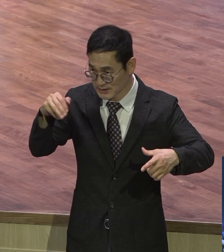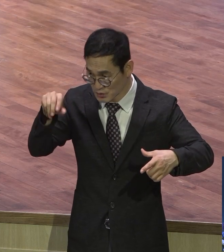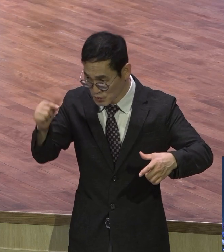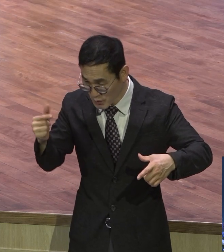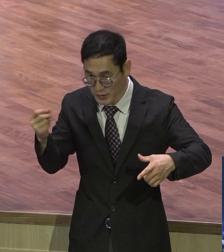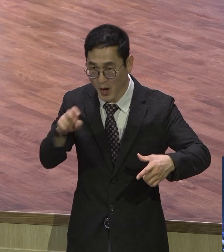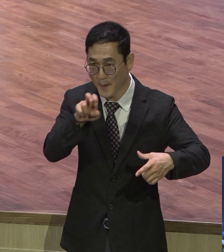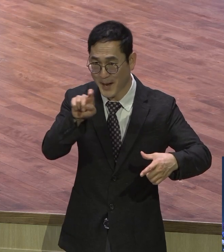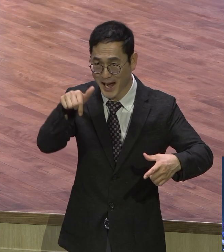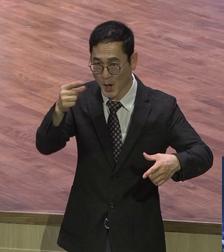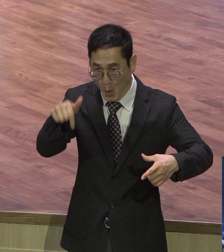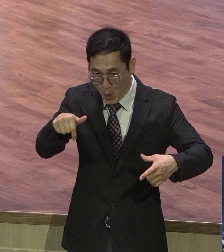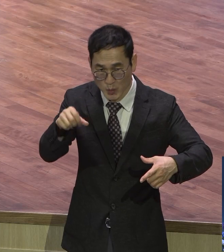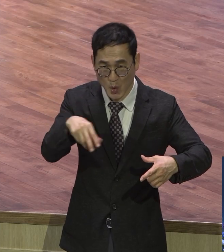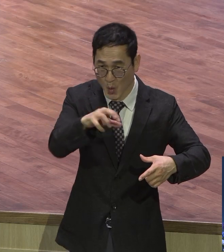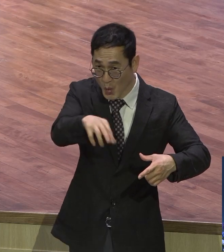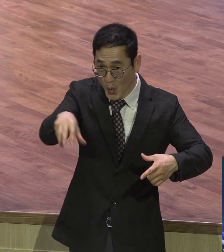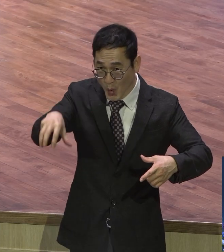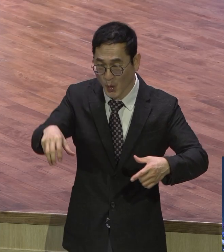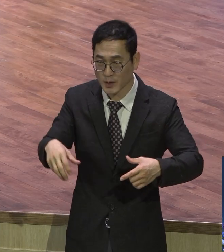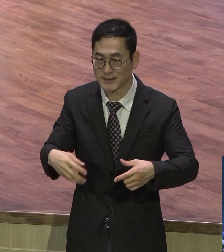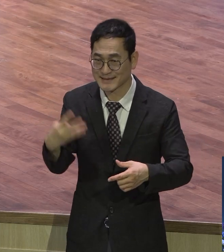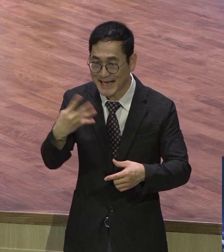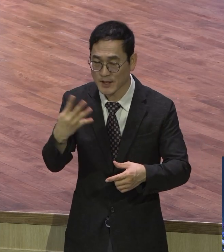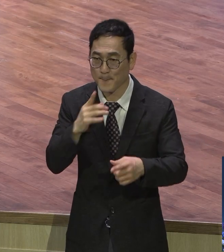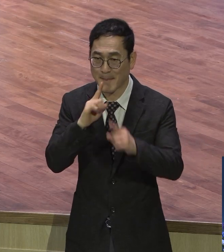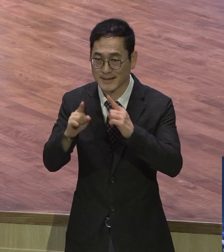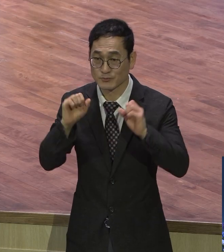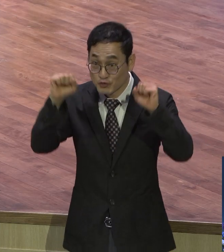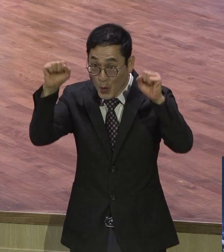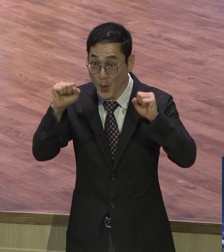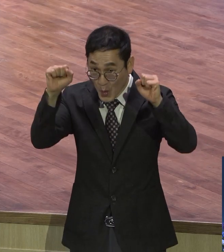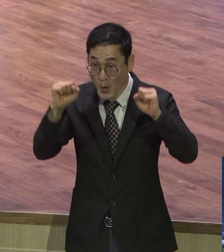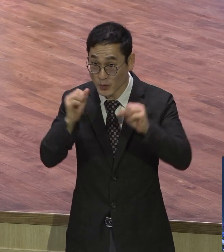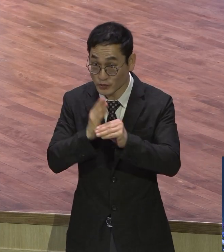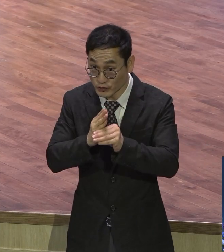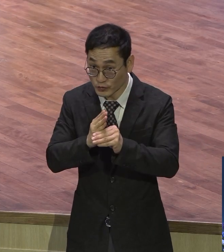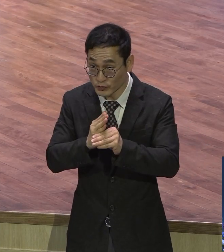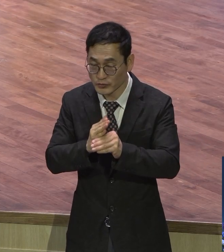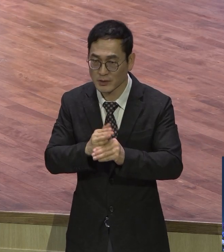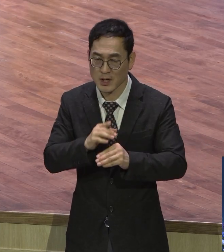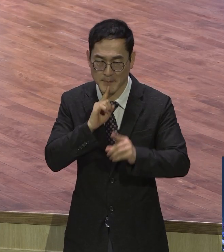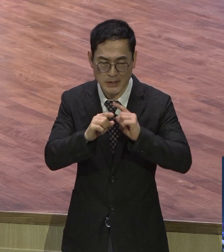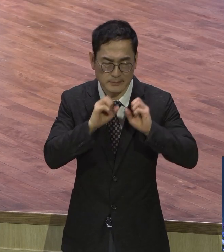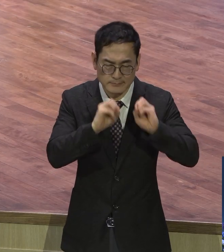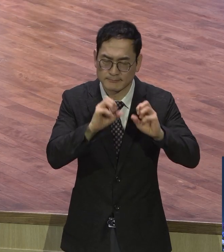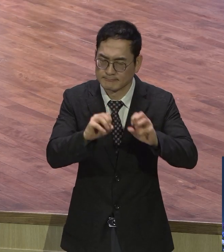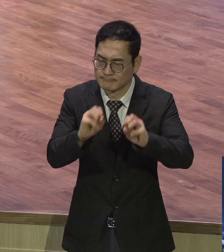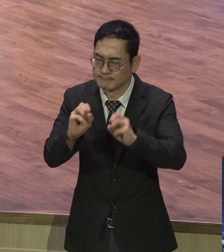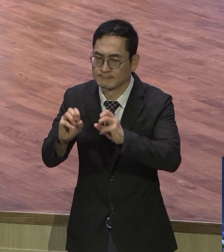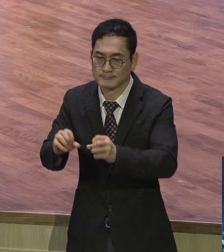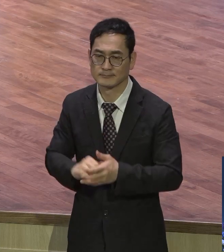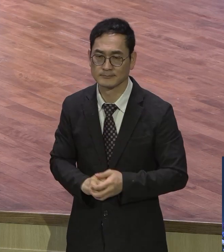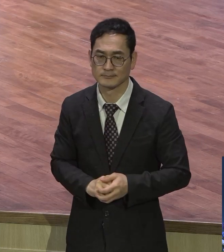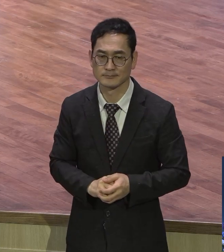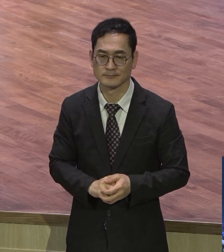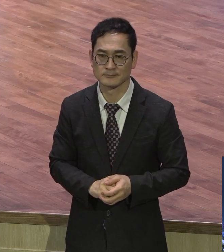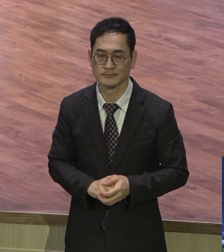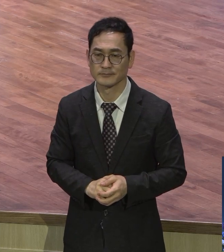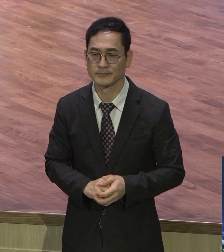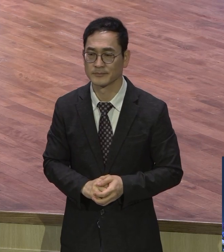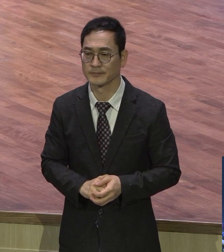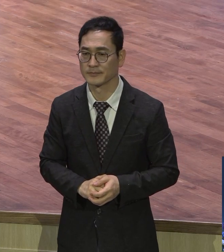4천말순동 일어나서 말씀 듣게 하자. 말씀 듣게 하자. 성경 공부하는 집 하든지 말씀